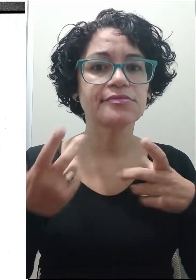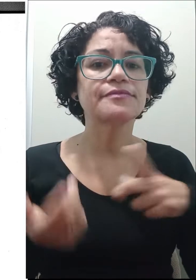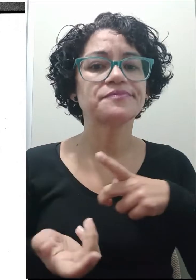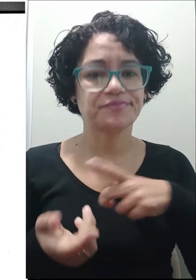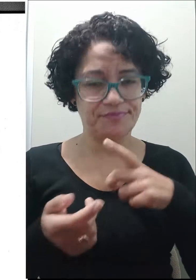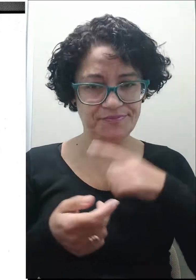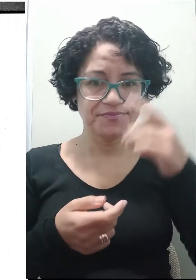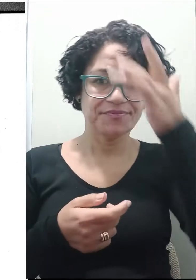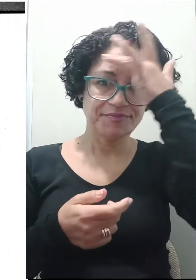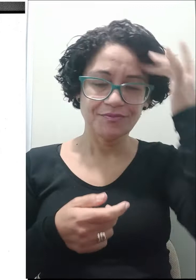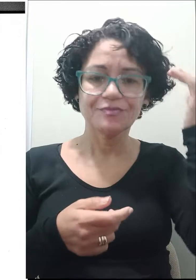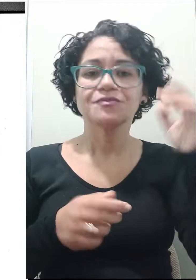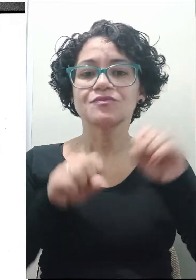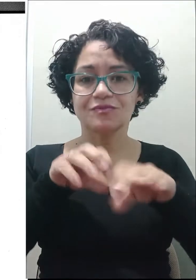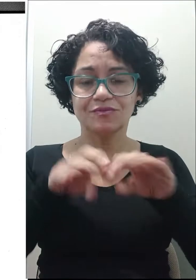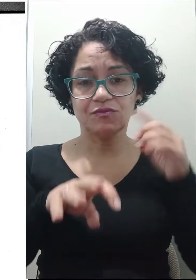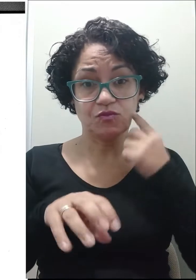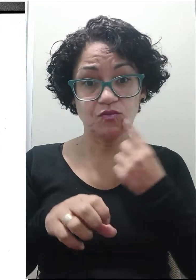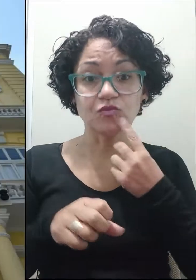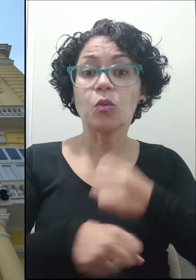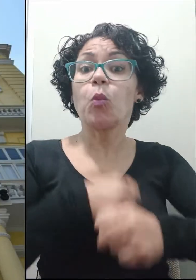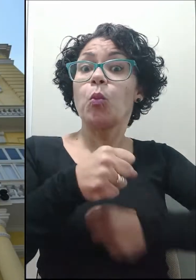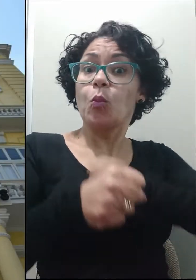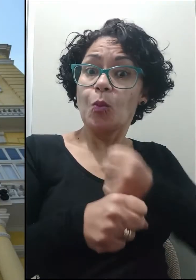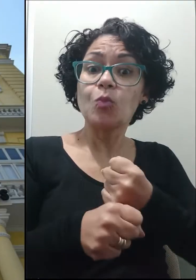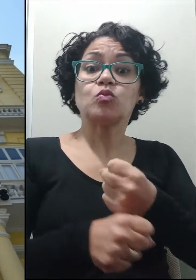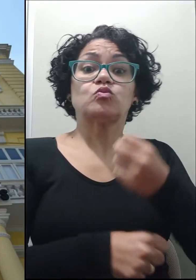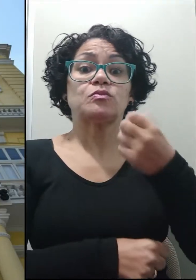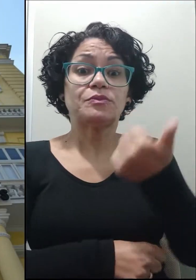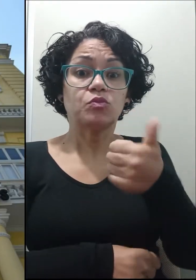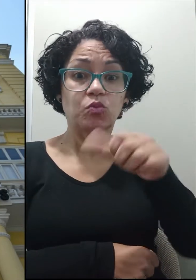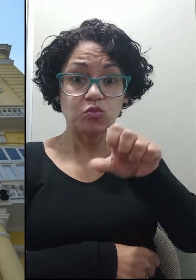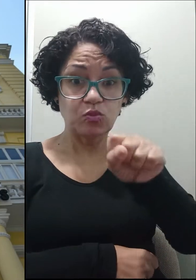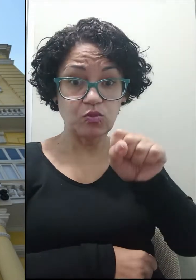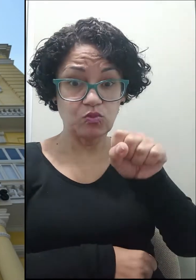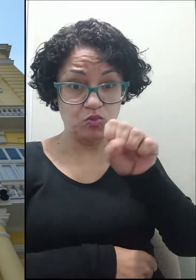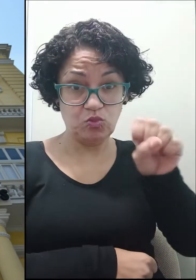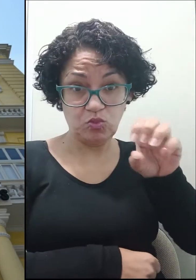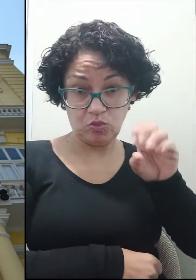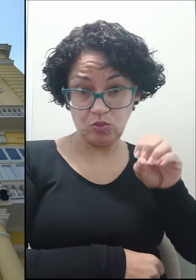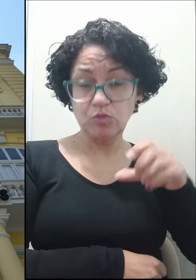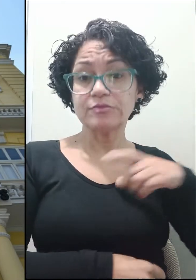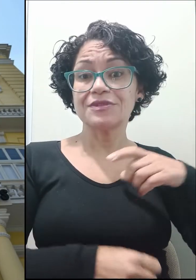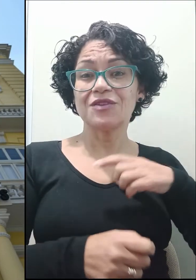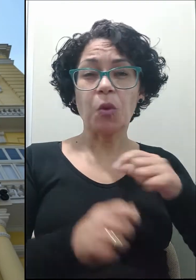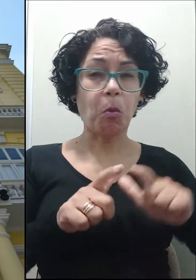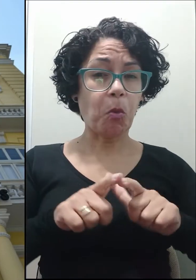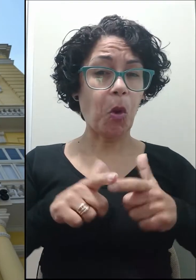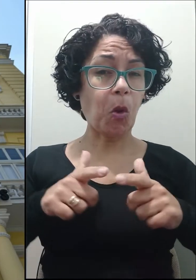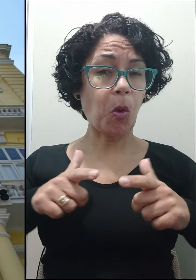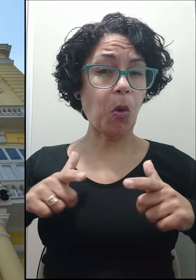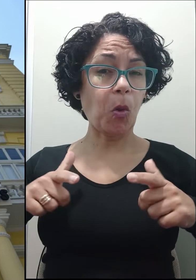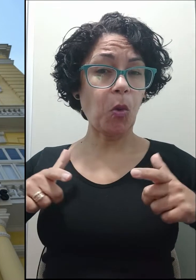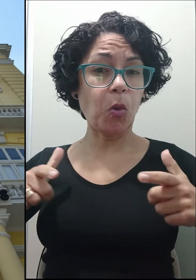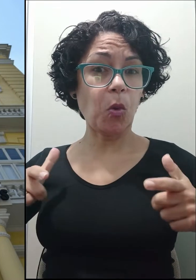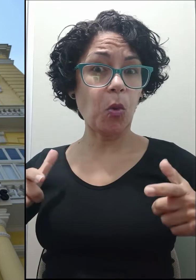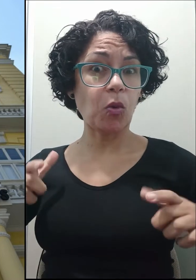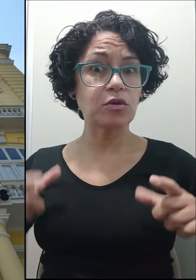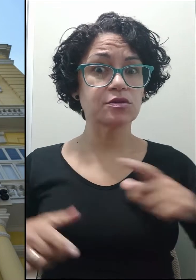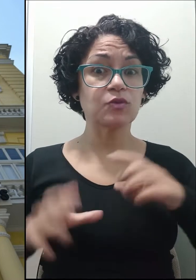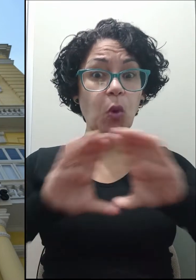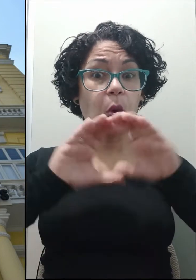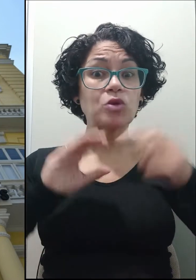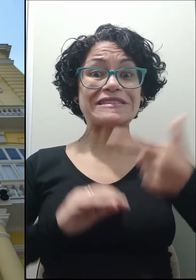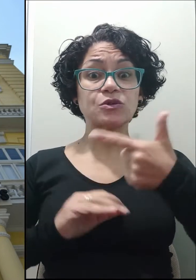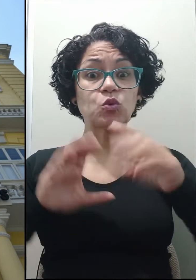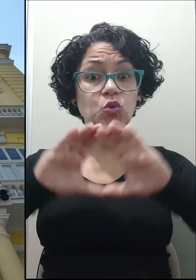educadores de surdos. No ano de 1880, foi realizado um grande congresso, denominado o